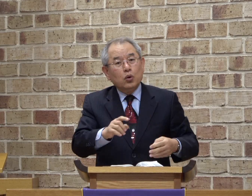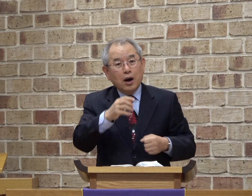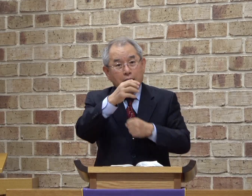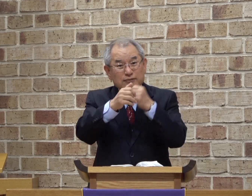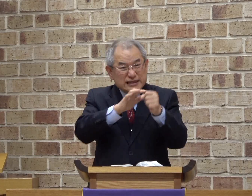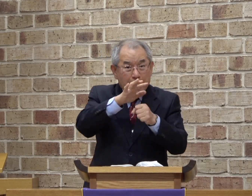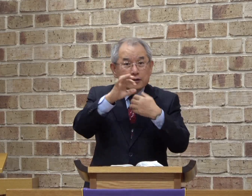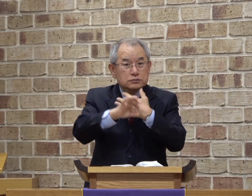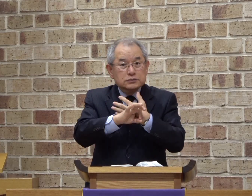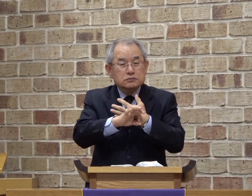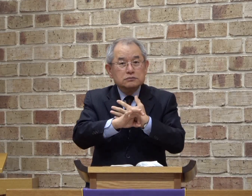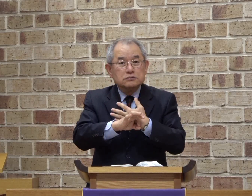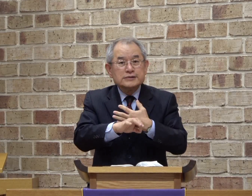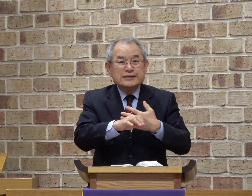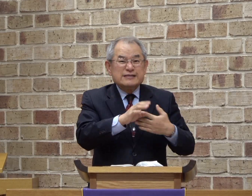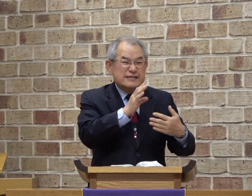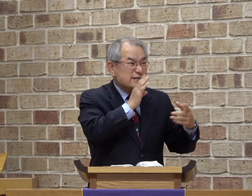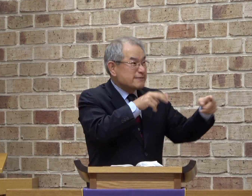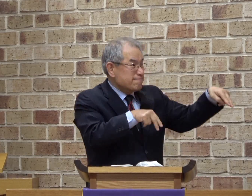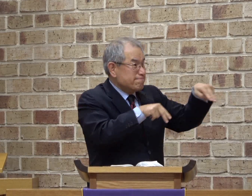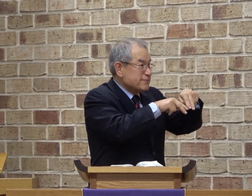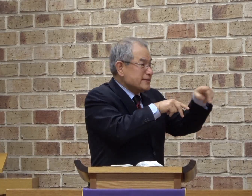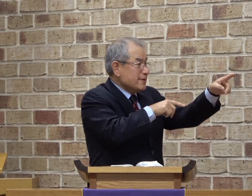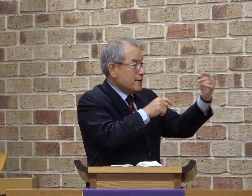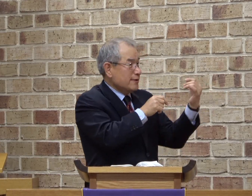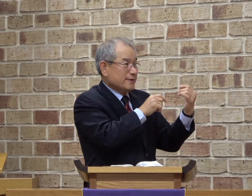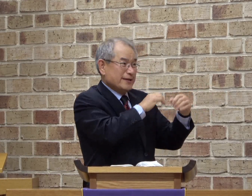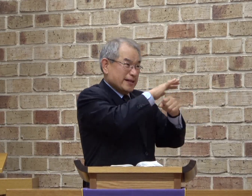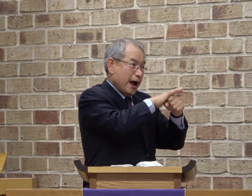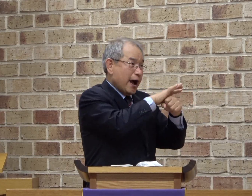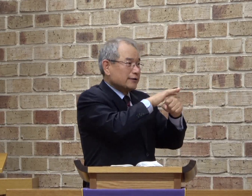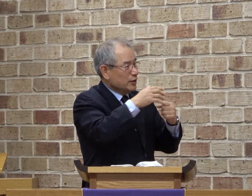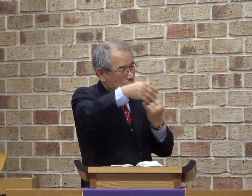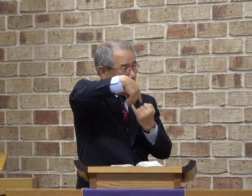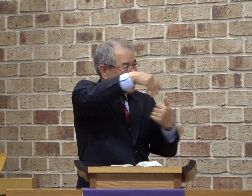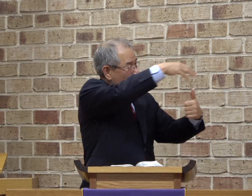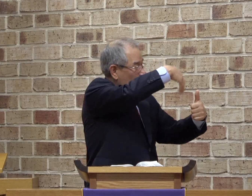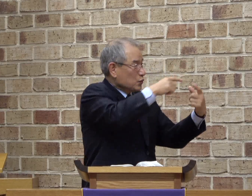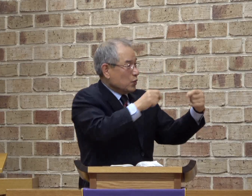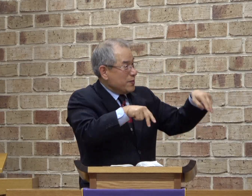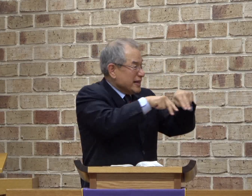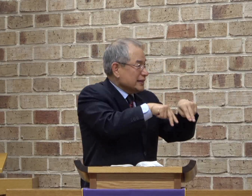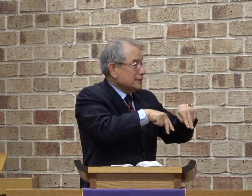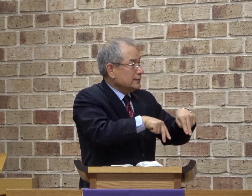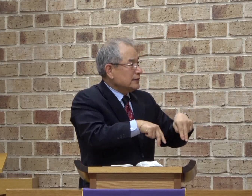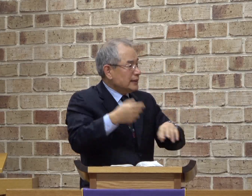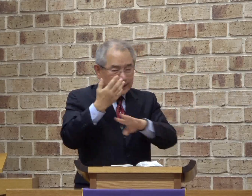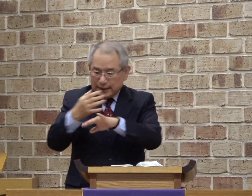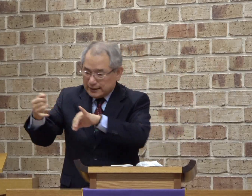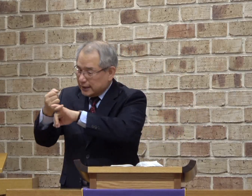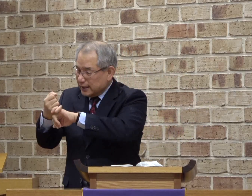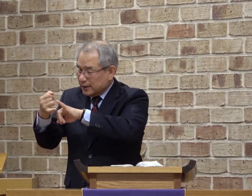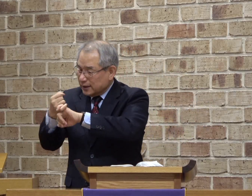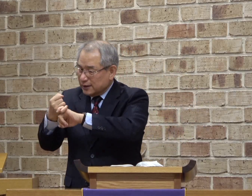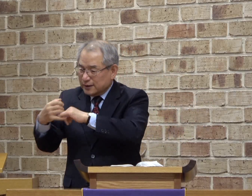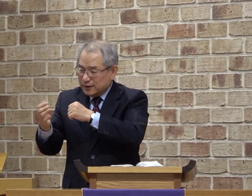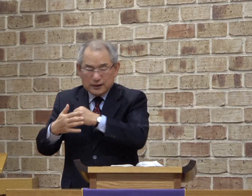안 되겠죠. 오늘 이 말씀을 통해서, 요한복음 3장 16절 말씀을 통해 기억하십시오. 이